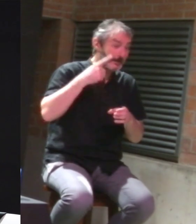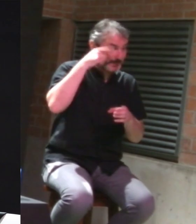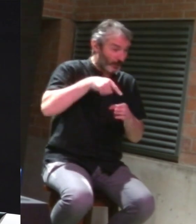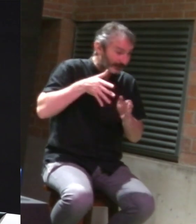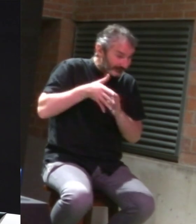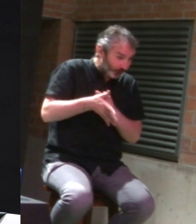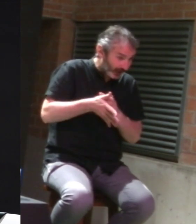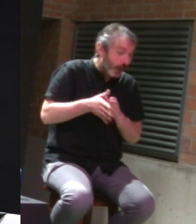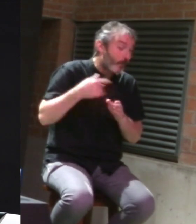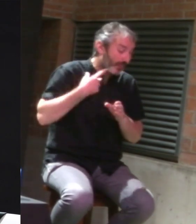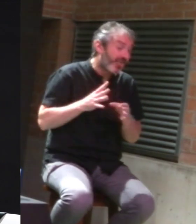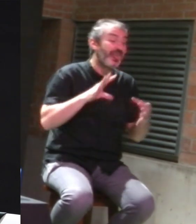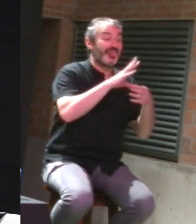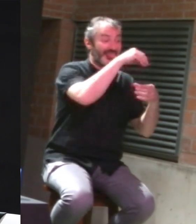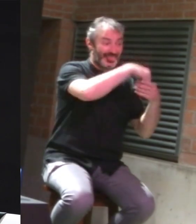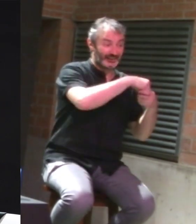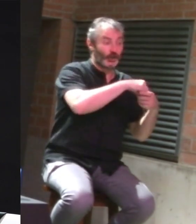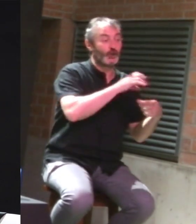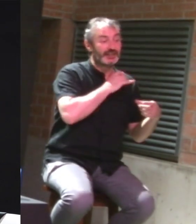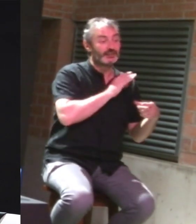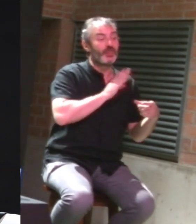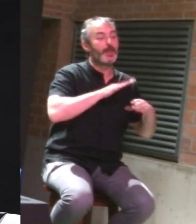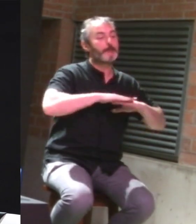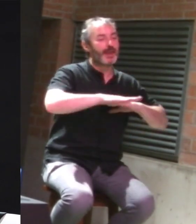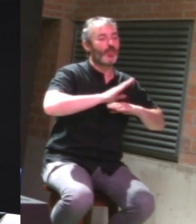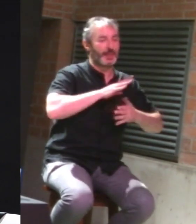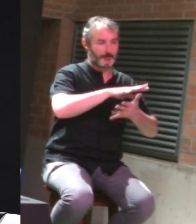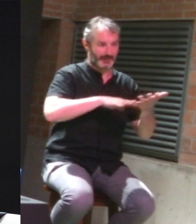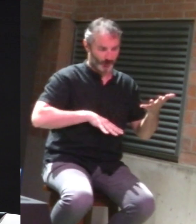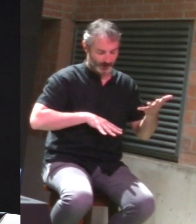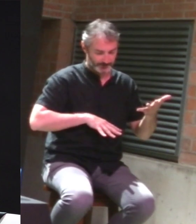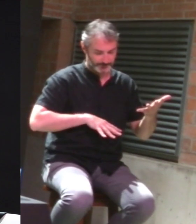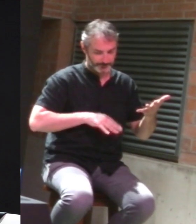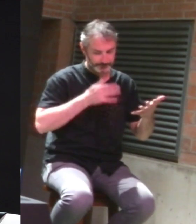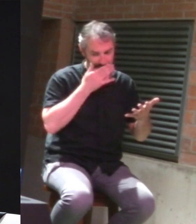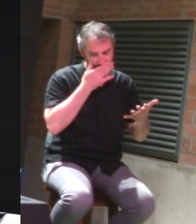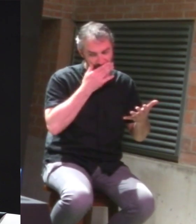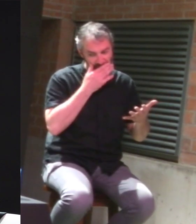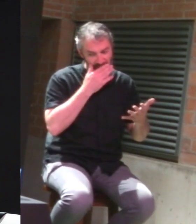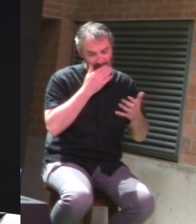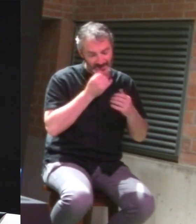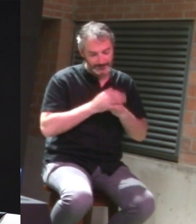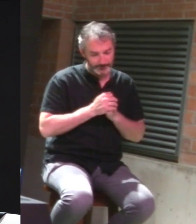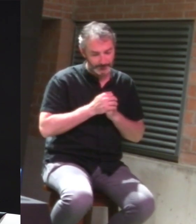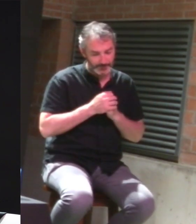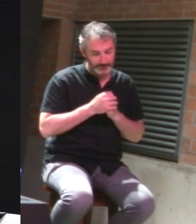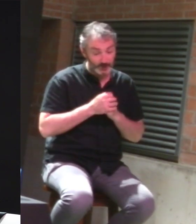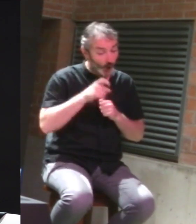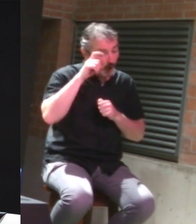passat amb aquest sindicat de treballadores del Pla de Barcelona. Com us dic, és un nom bonic